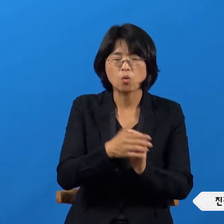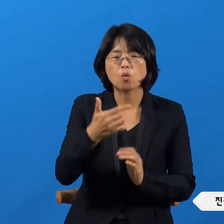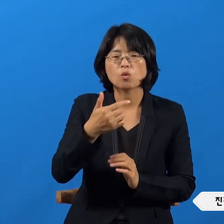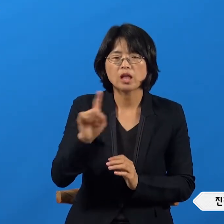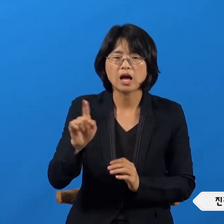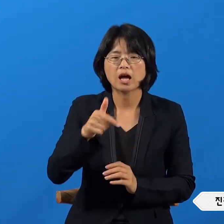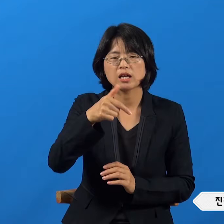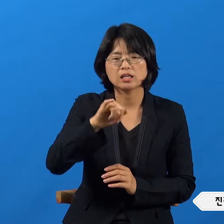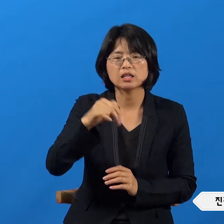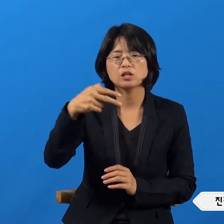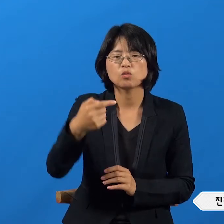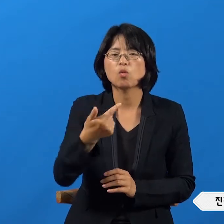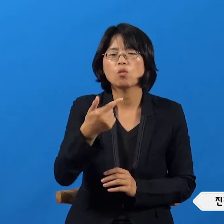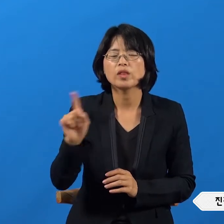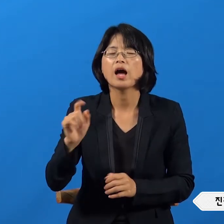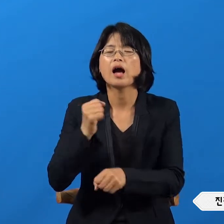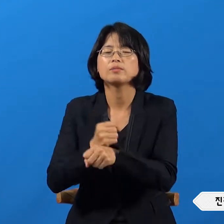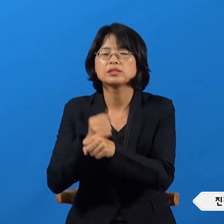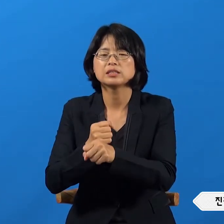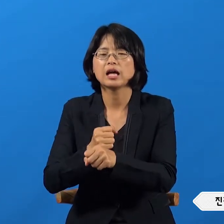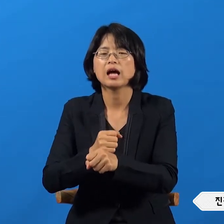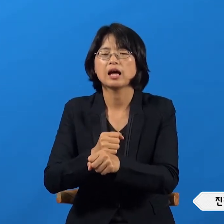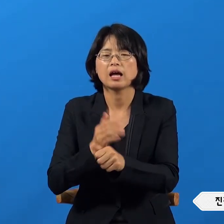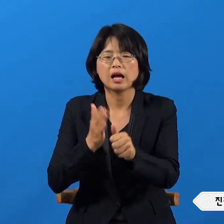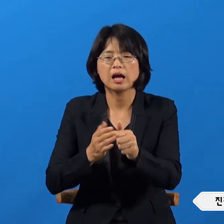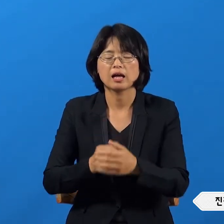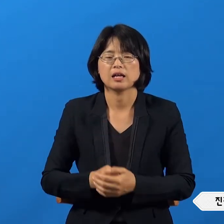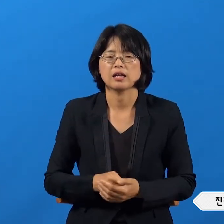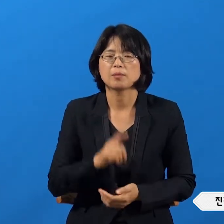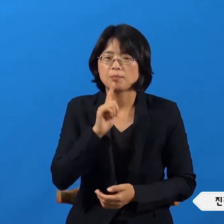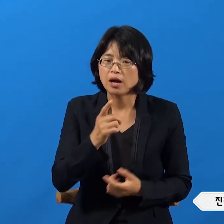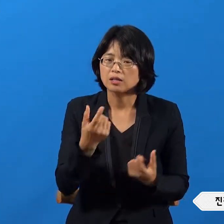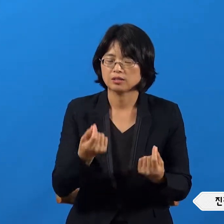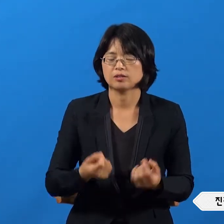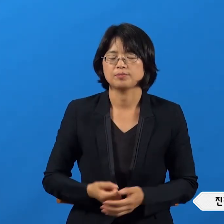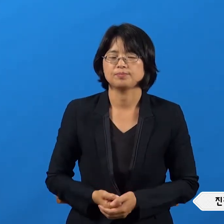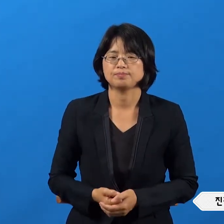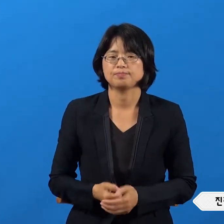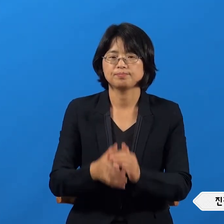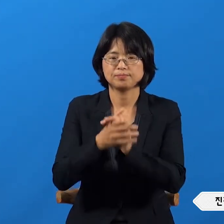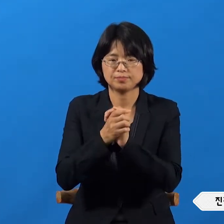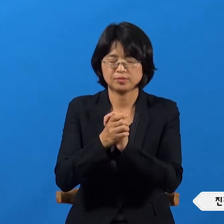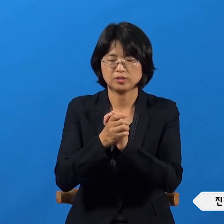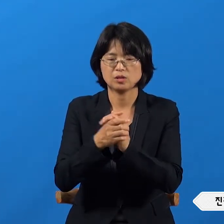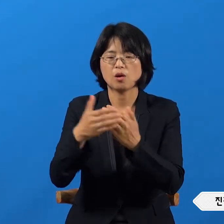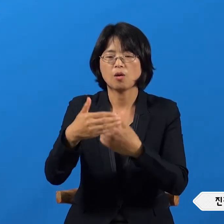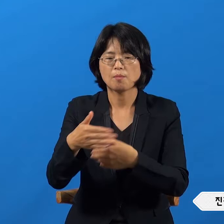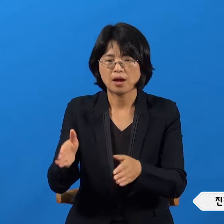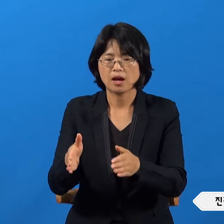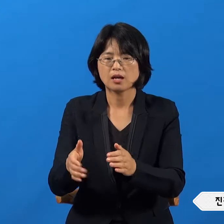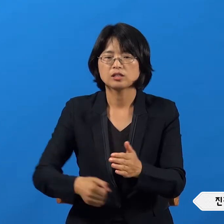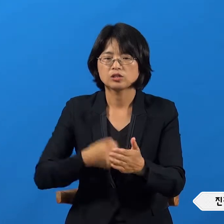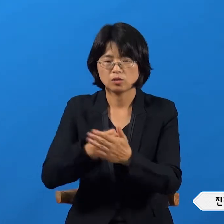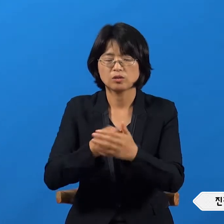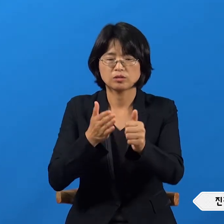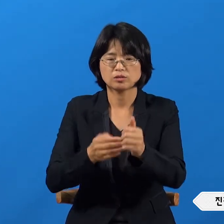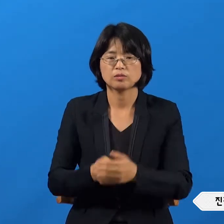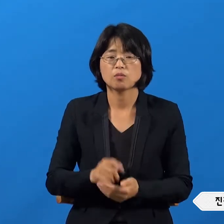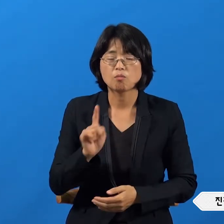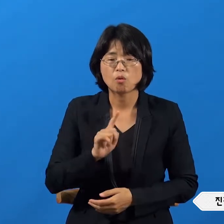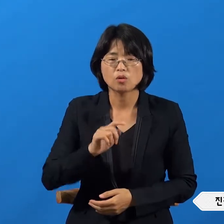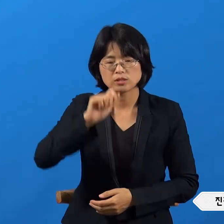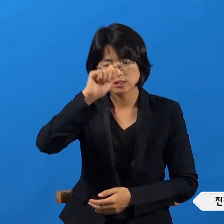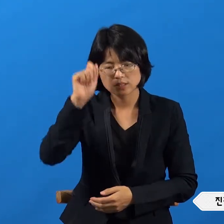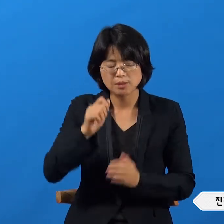내 기도의 골방을 정하십시오. 매일 있는 새벽 기도에도 있습니다. 심야 기도에도 있습니다. 아니,